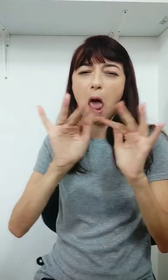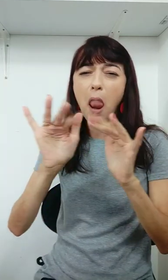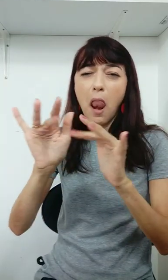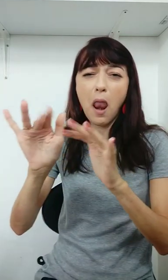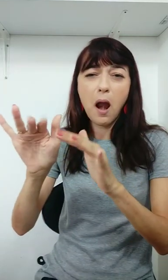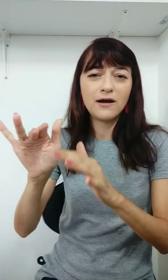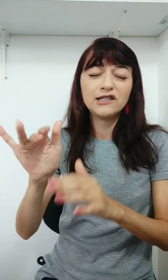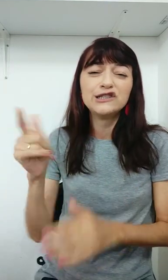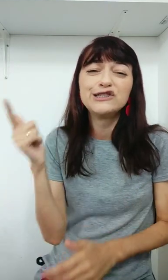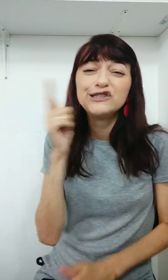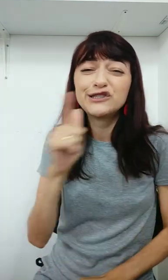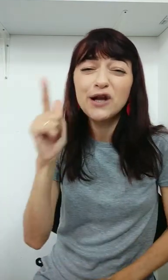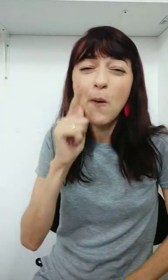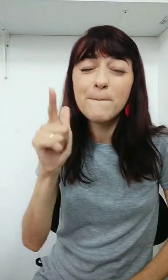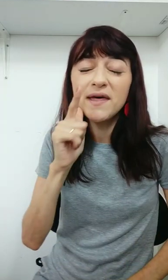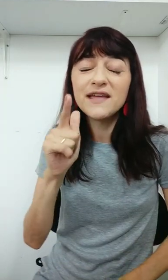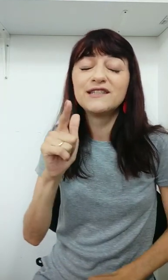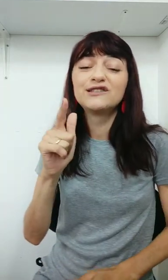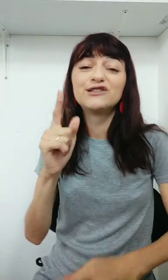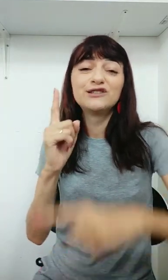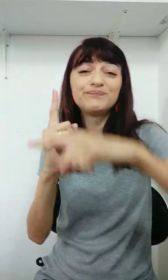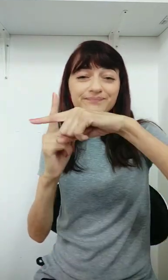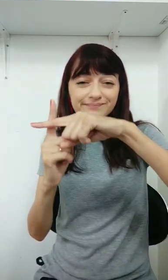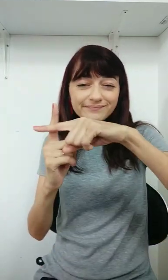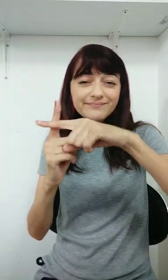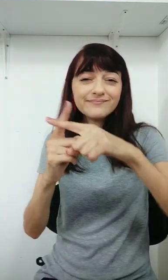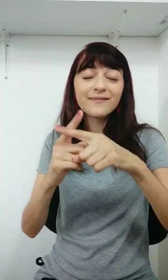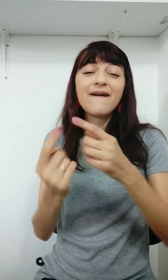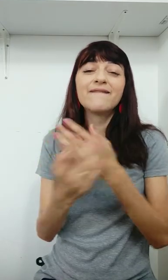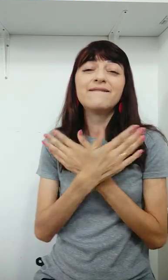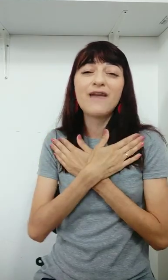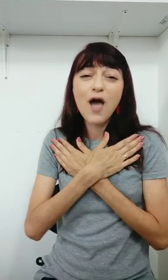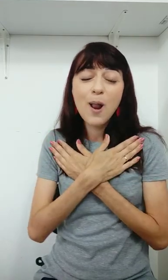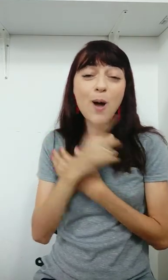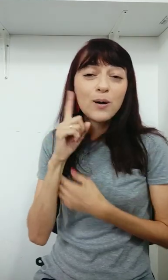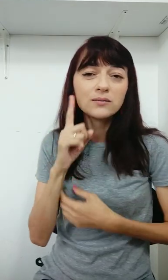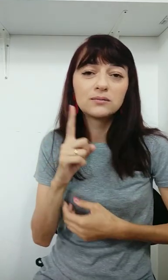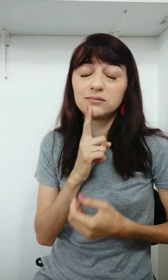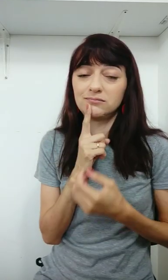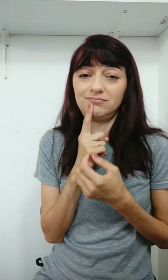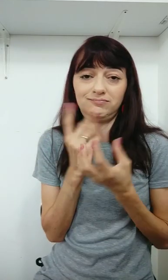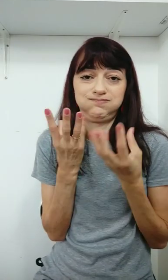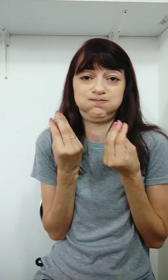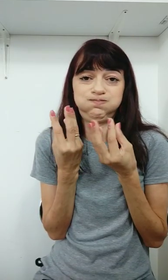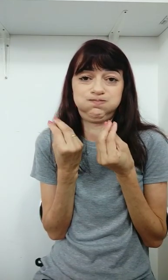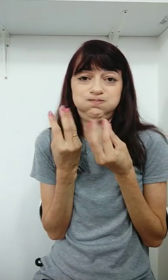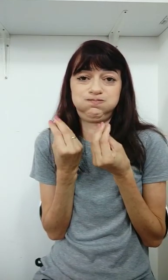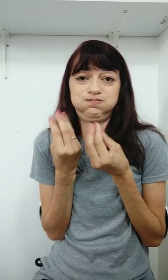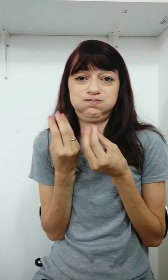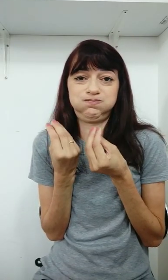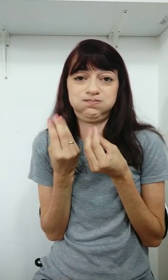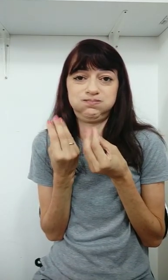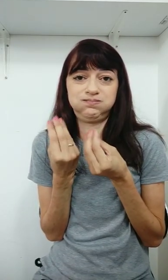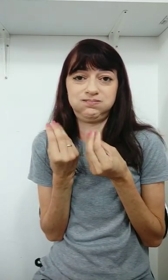familiares, porque o povo surdo é muito unido, tá bom? Porque sempre ali, quando a gente tem ali talvez